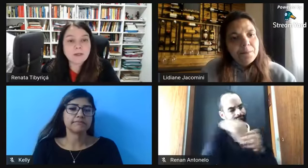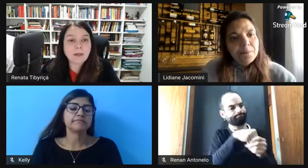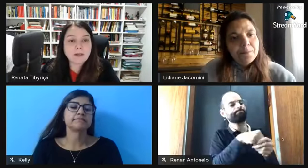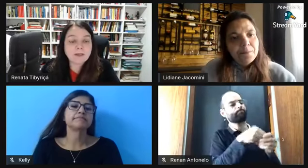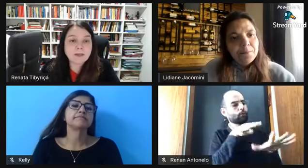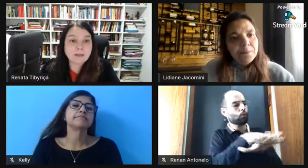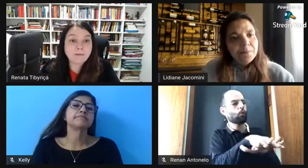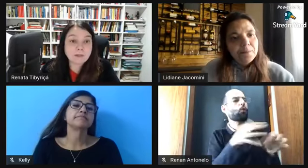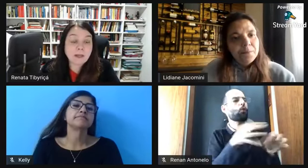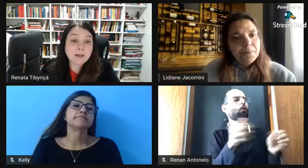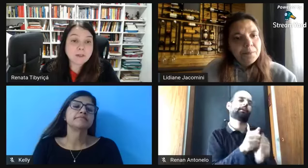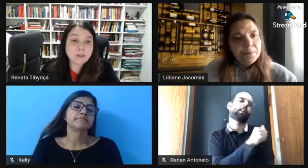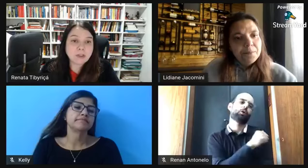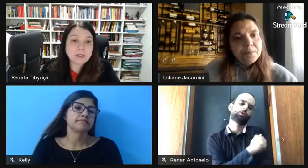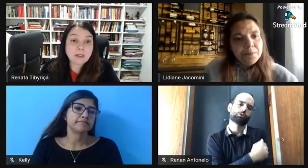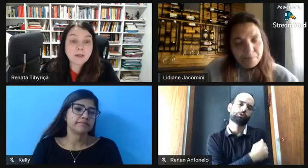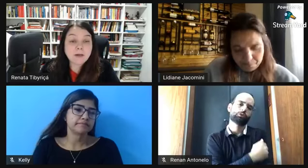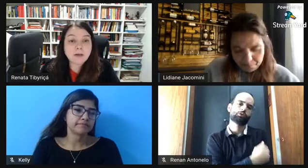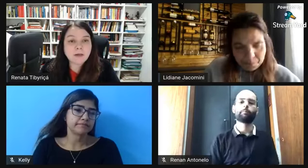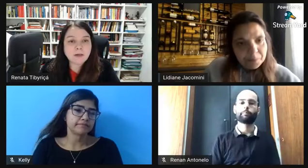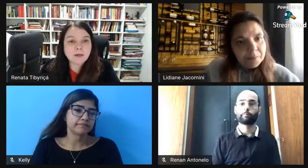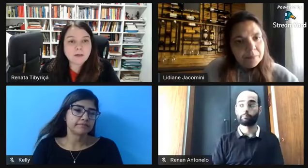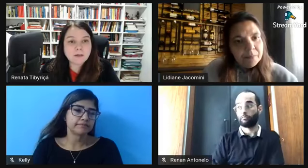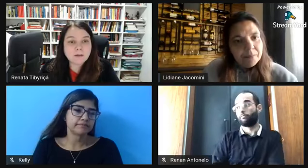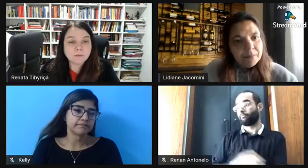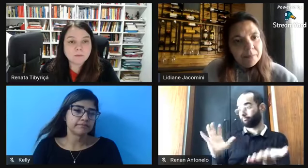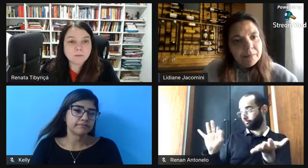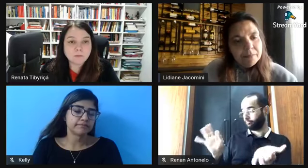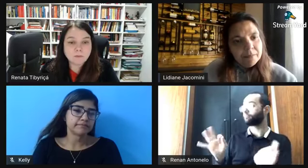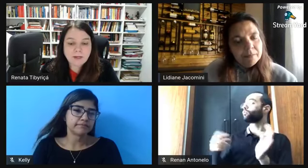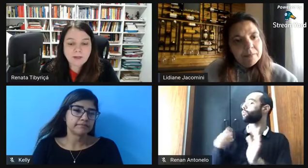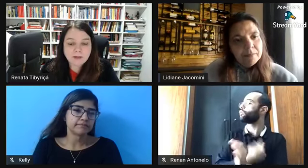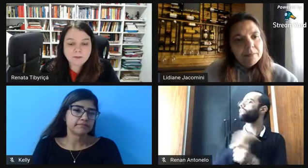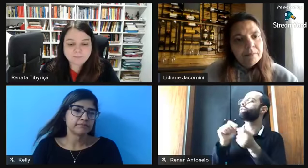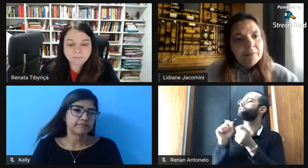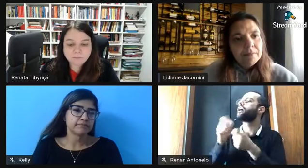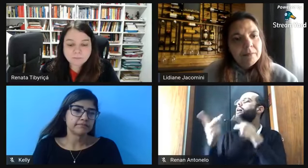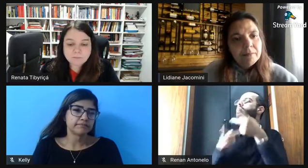falando, na verdade, de